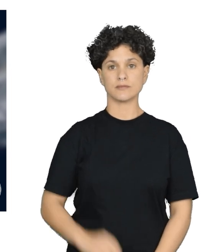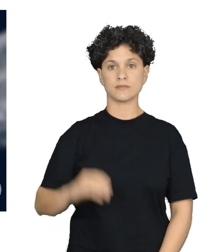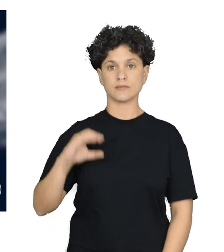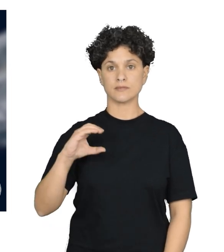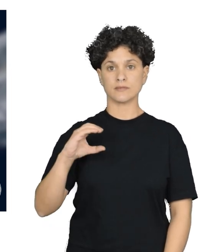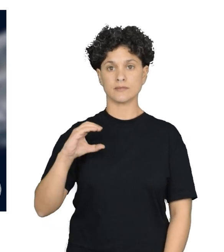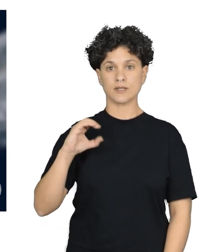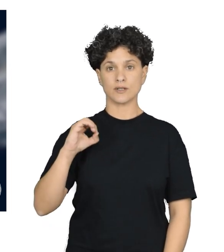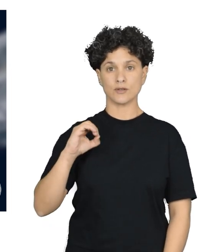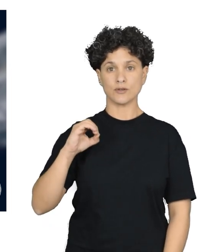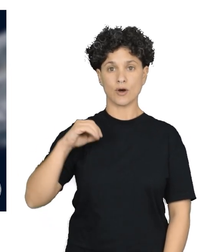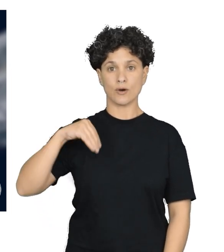cometa